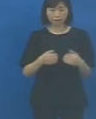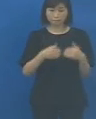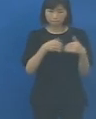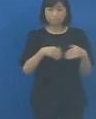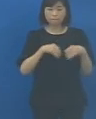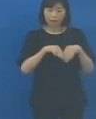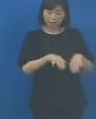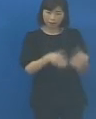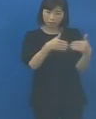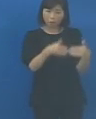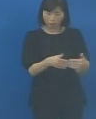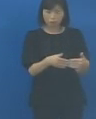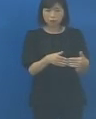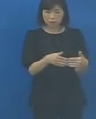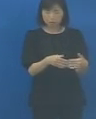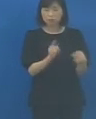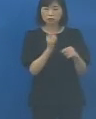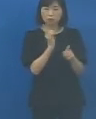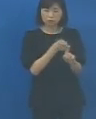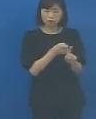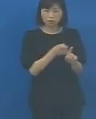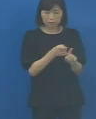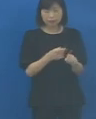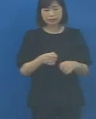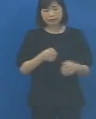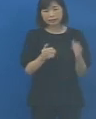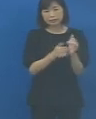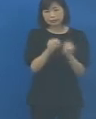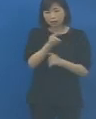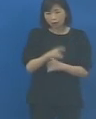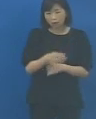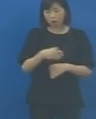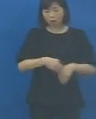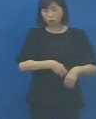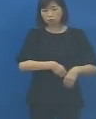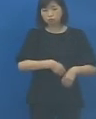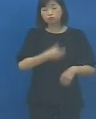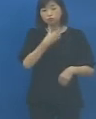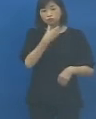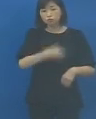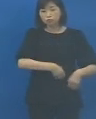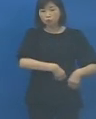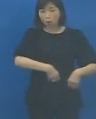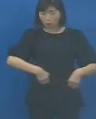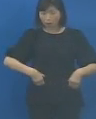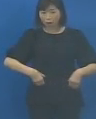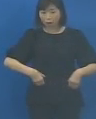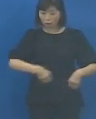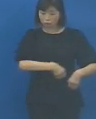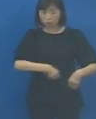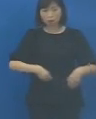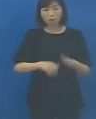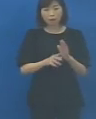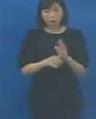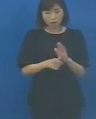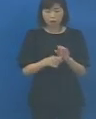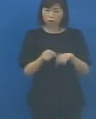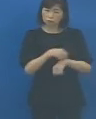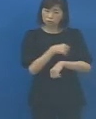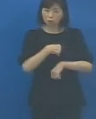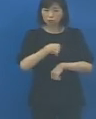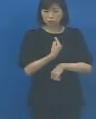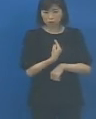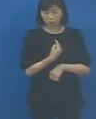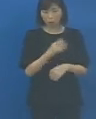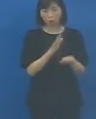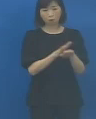か、福岡、福岡独自の措置をされる、そういうようなことで、今動きが出てきてますし兵庫